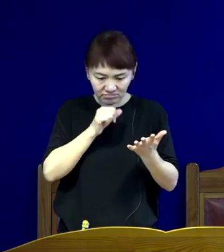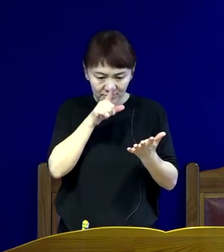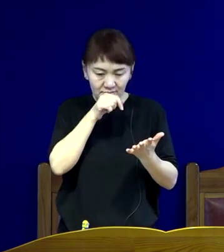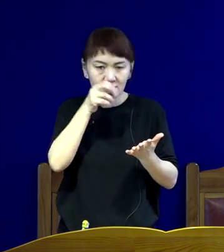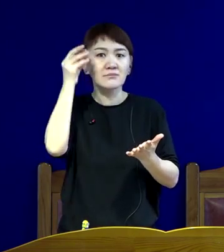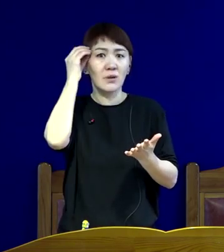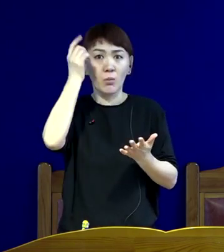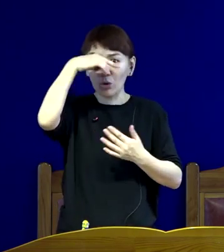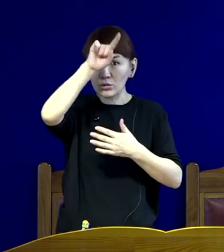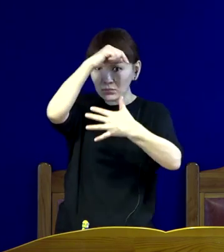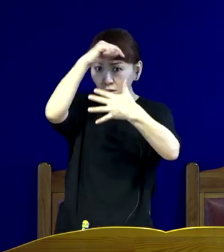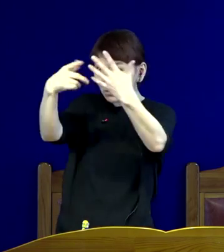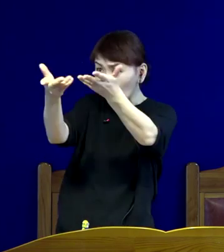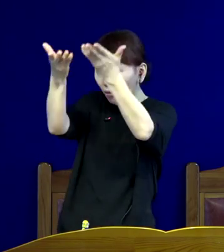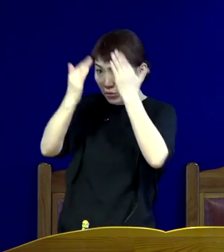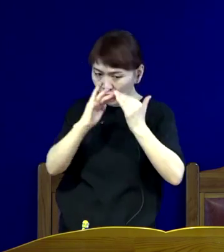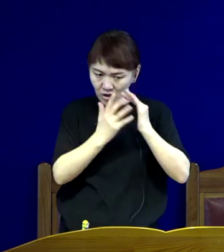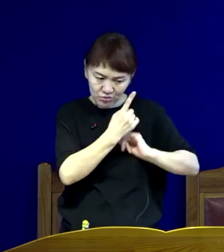хичээ. За үүний дараа